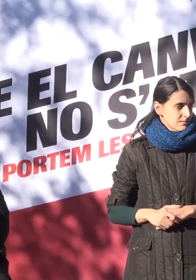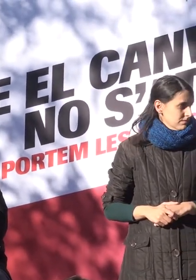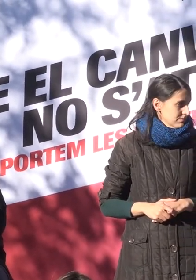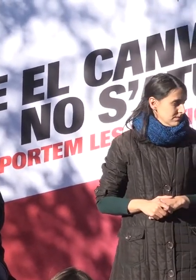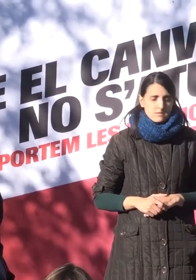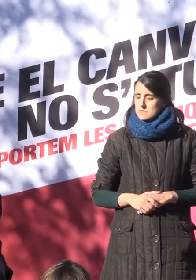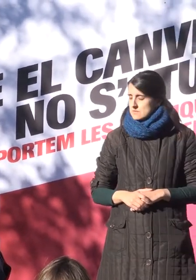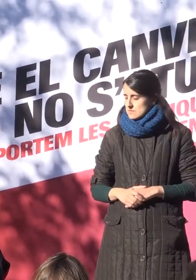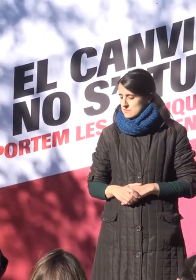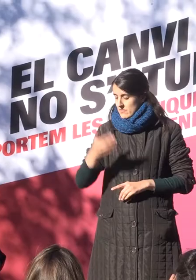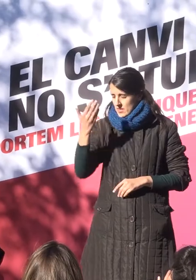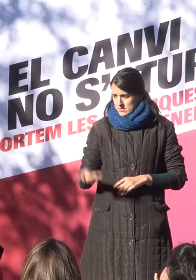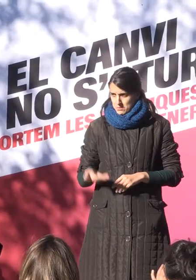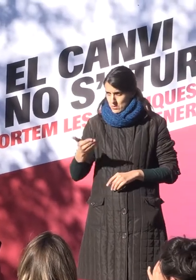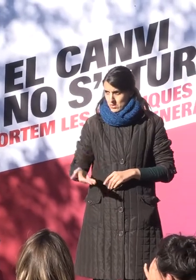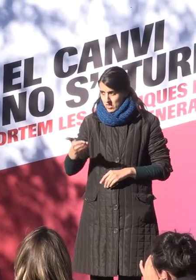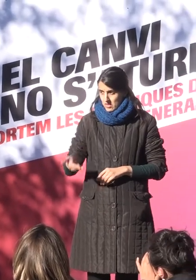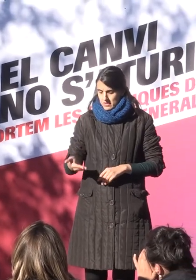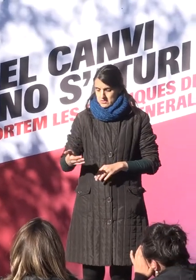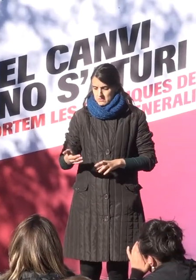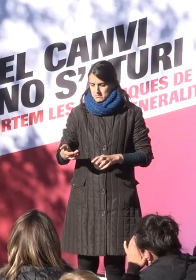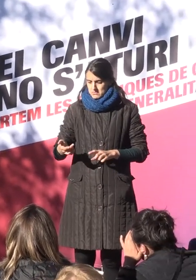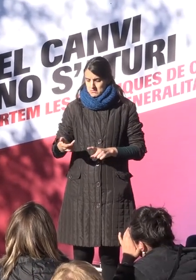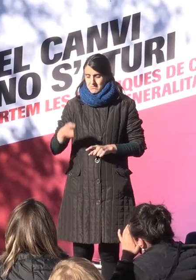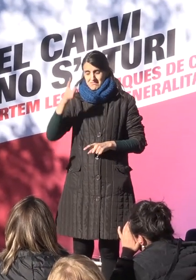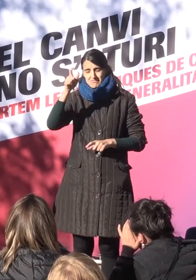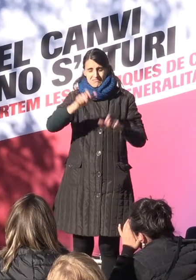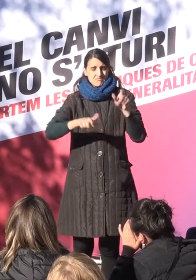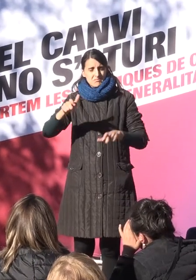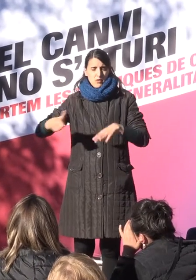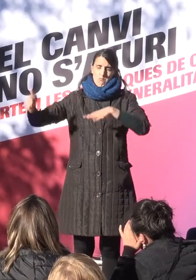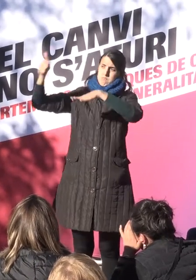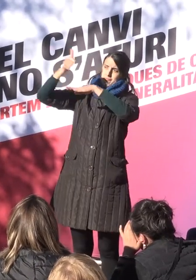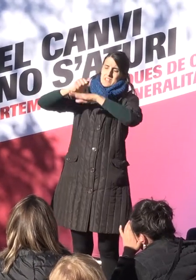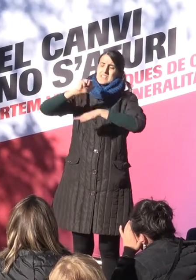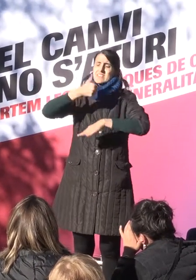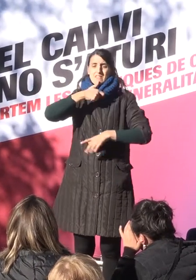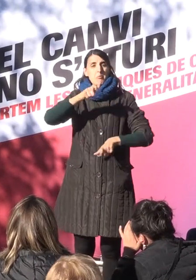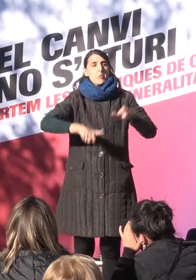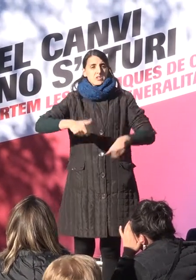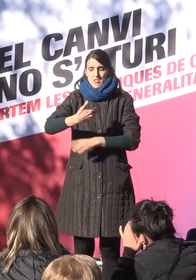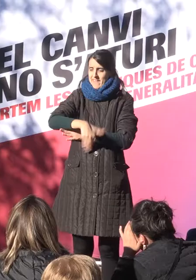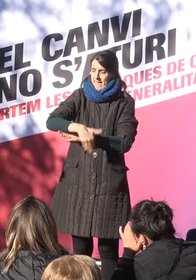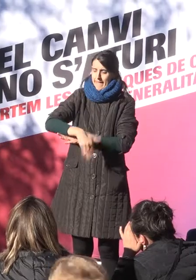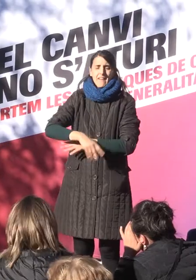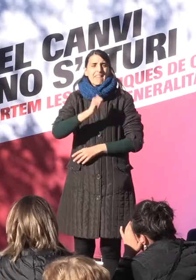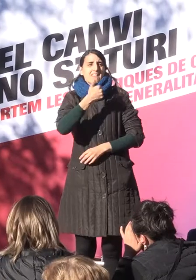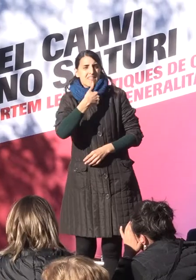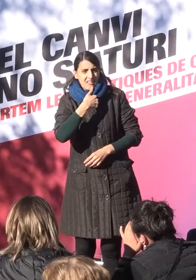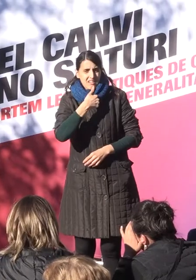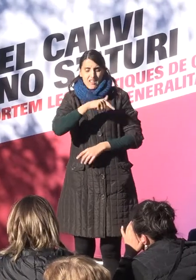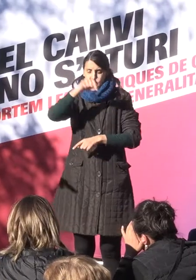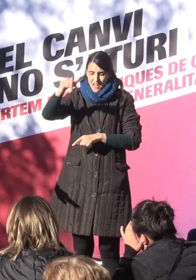creemos que es importante saber quiénes son los de arriba y quiénes somos los que estamos abajo y quiénes somos los que estamos